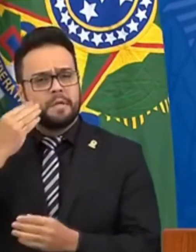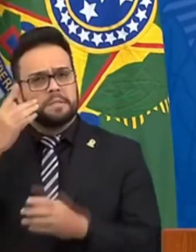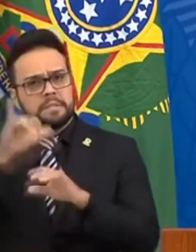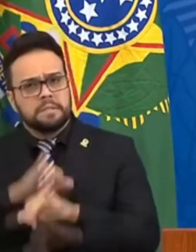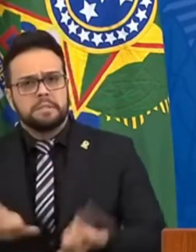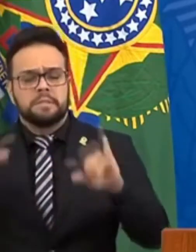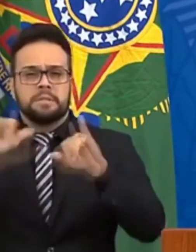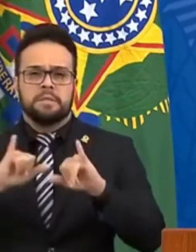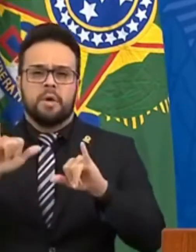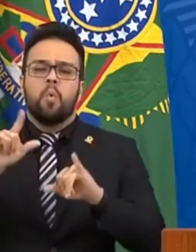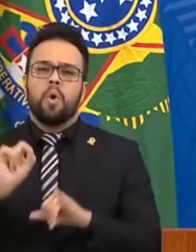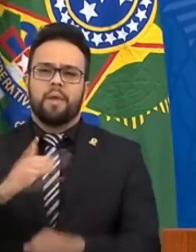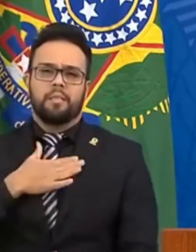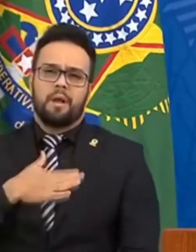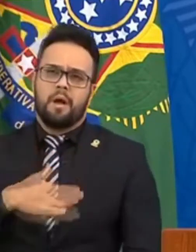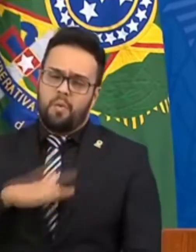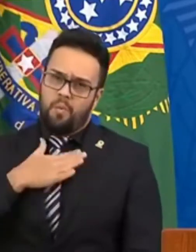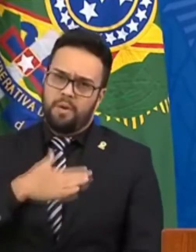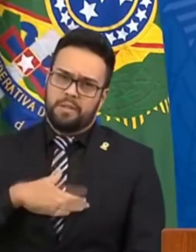tranquilidade